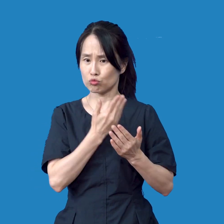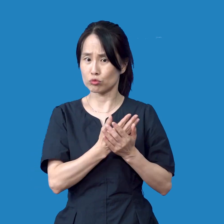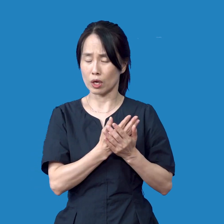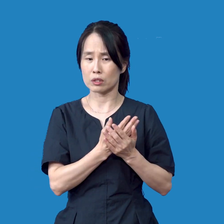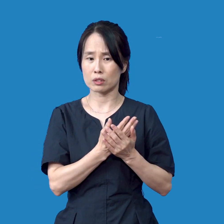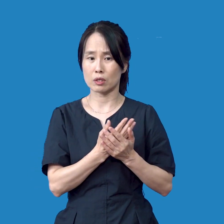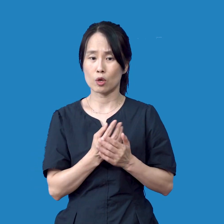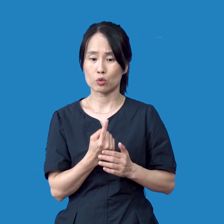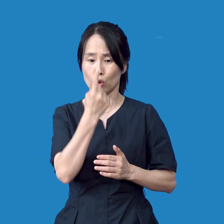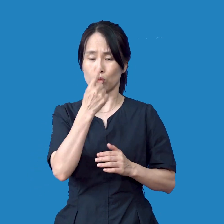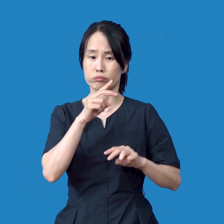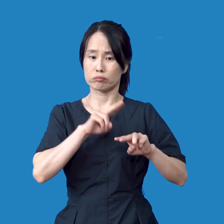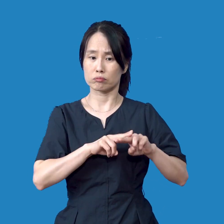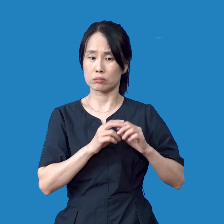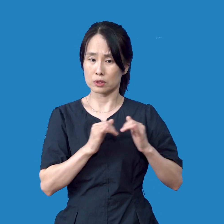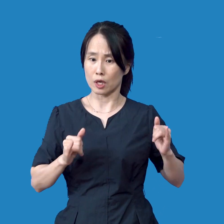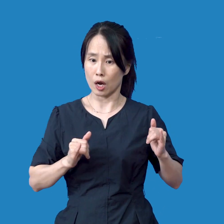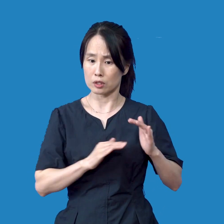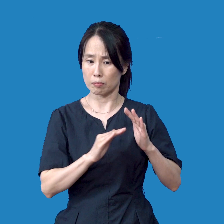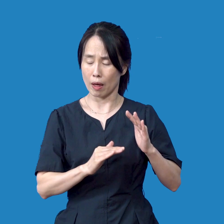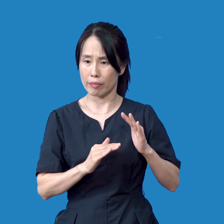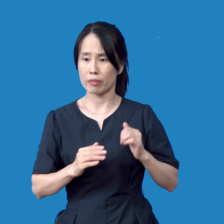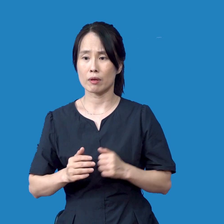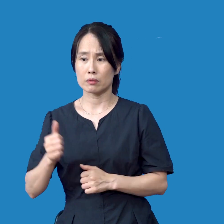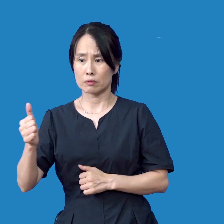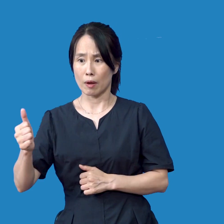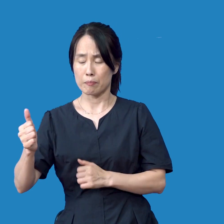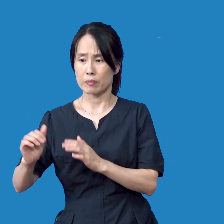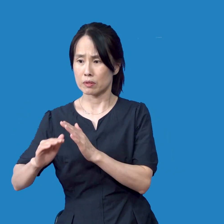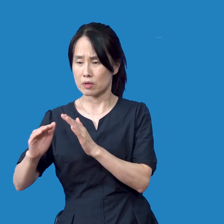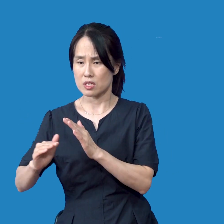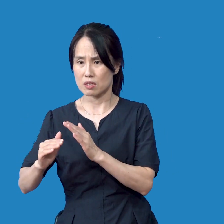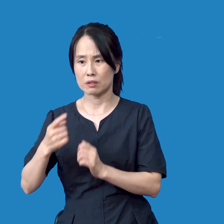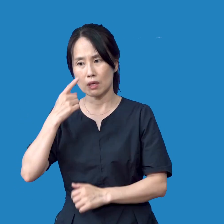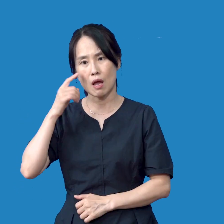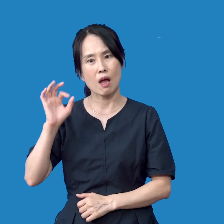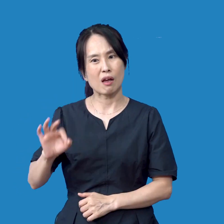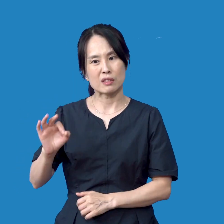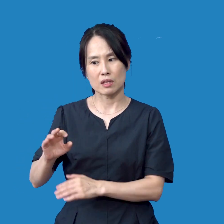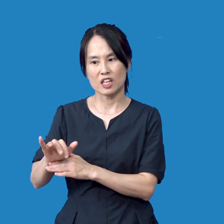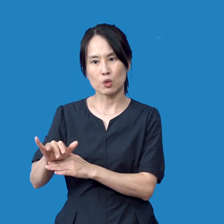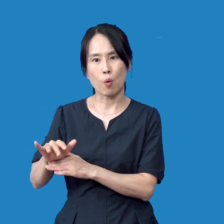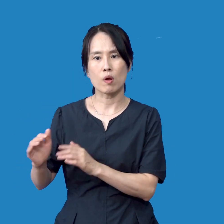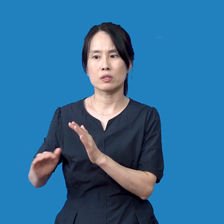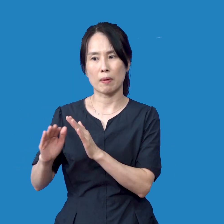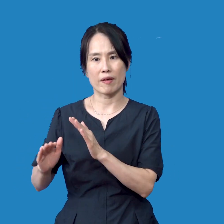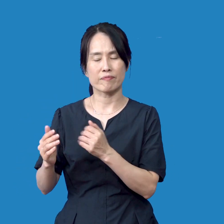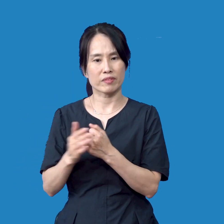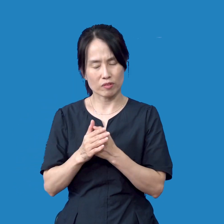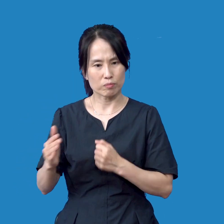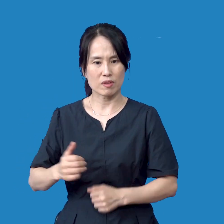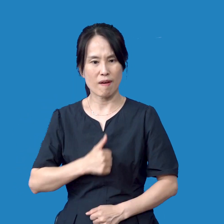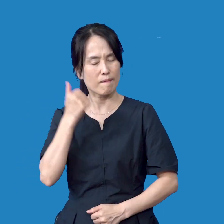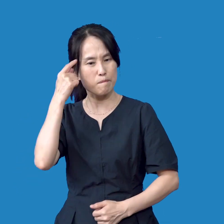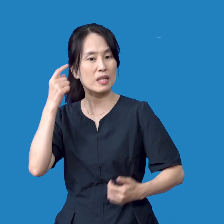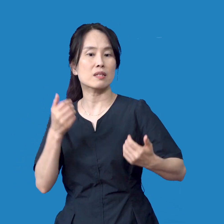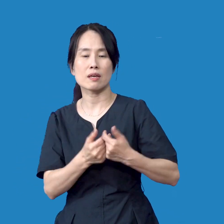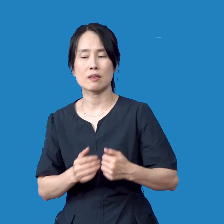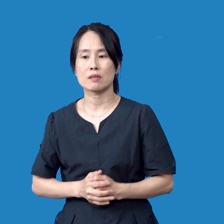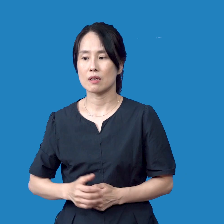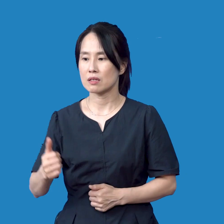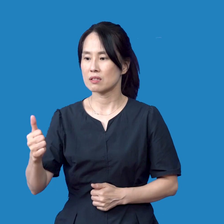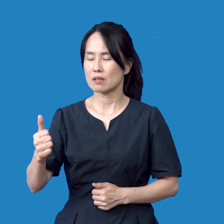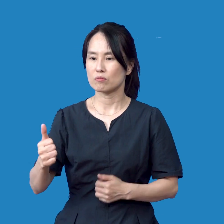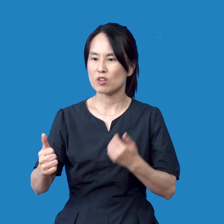총각 집안은 이름도 없는 시골 출신이기 때문입니다. 아버지가 화를 내면서 그 자식 뭐 하는